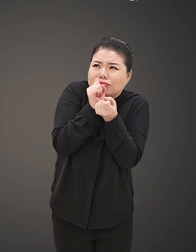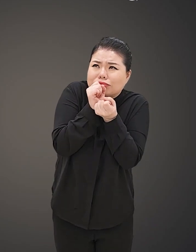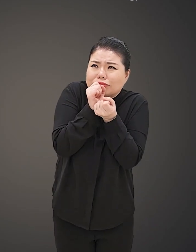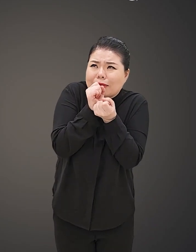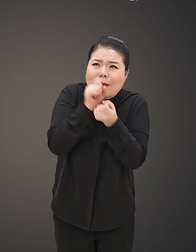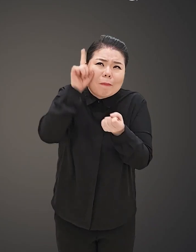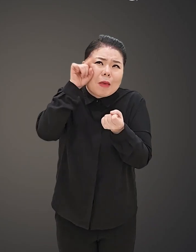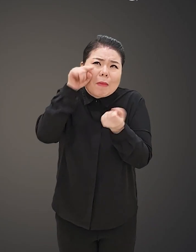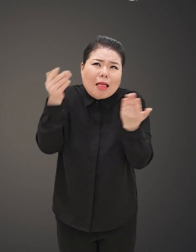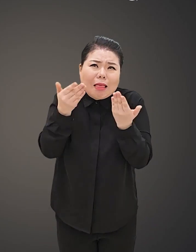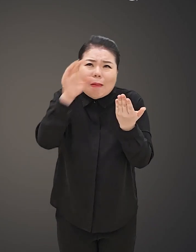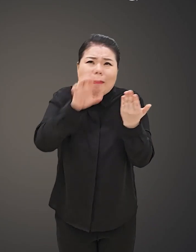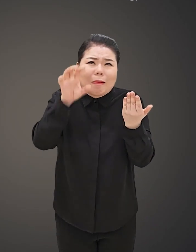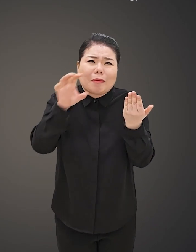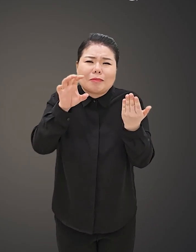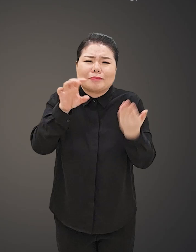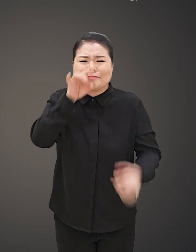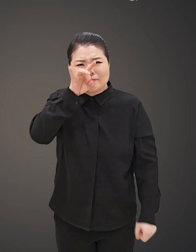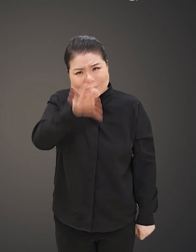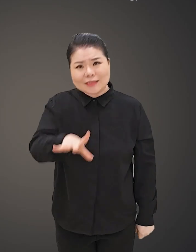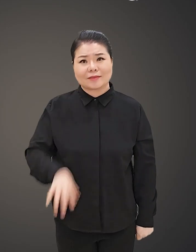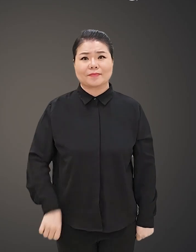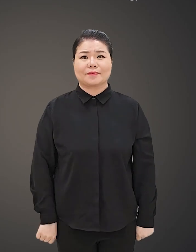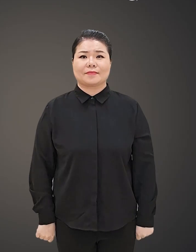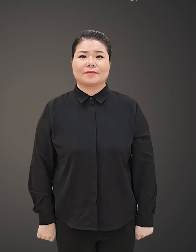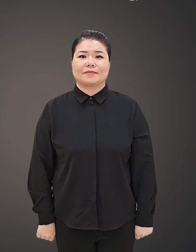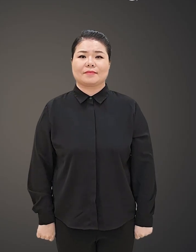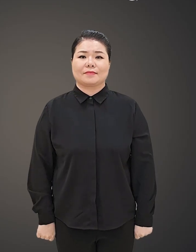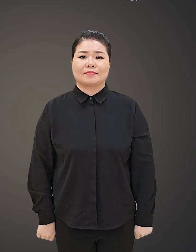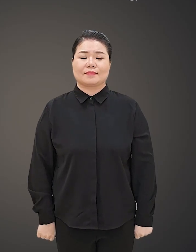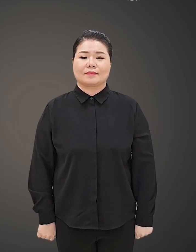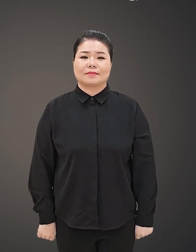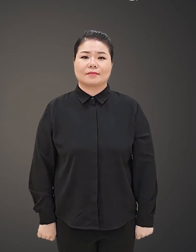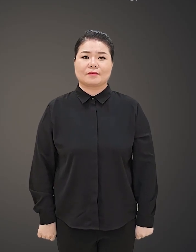일하고 있어서는 안 된다는 거야.